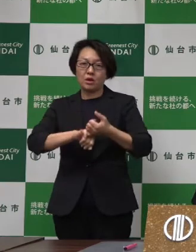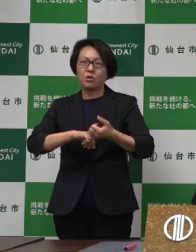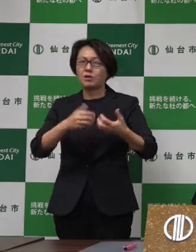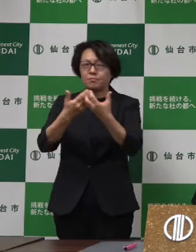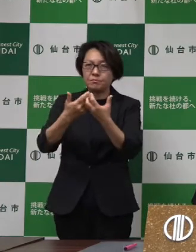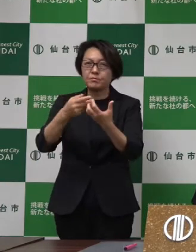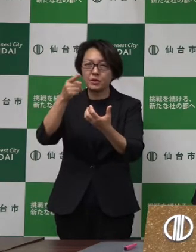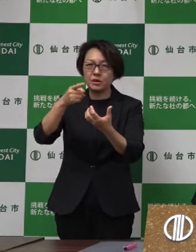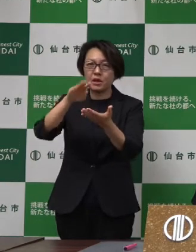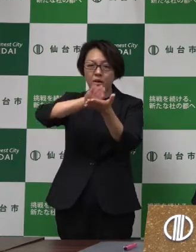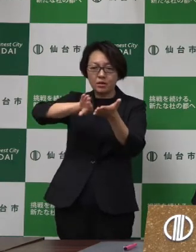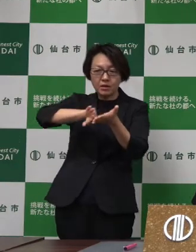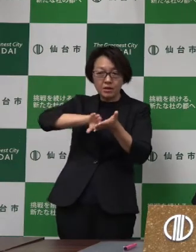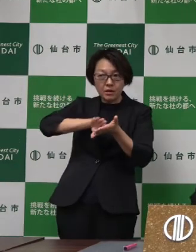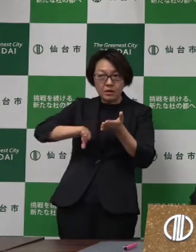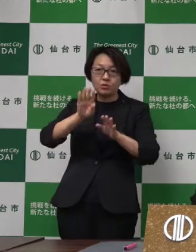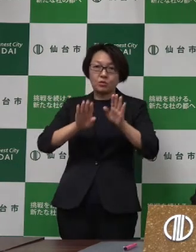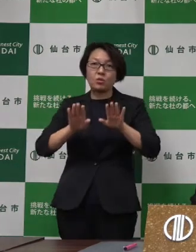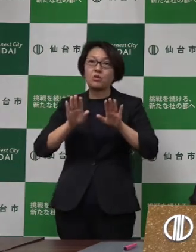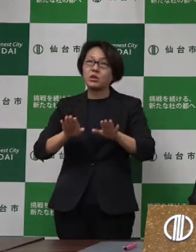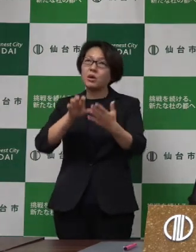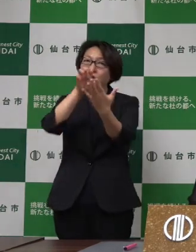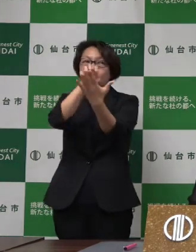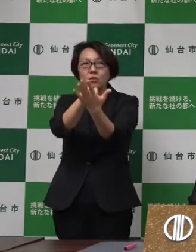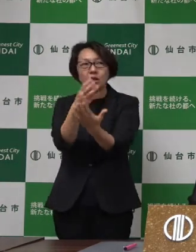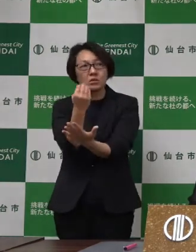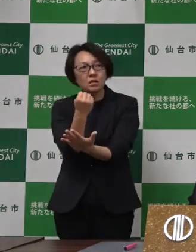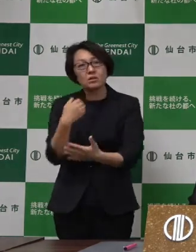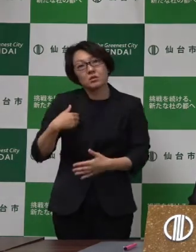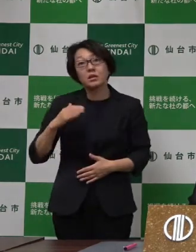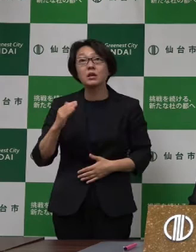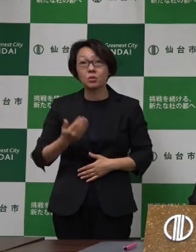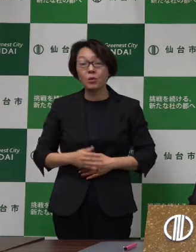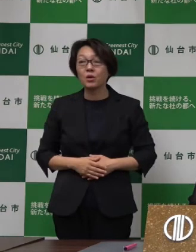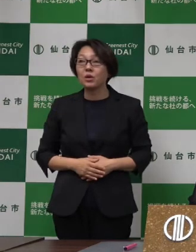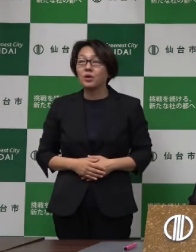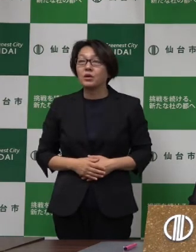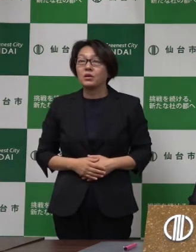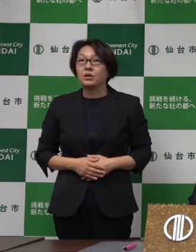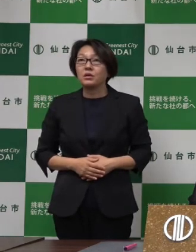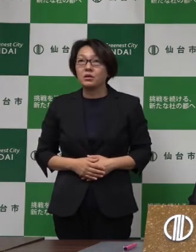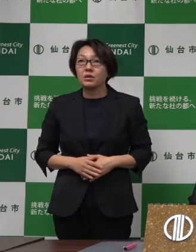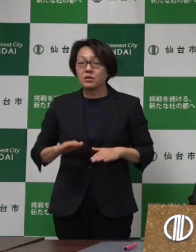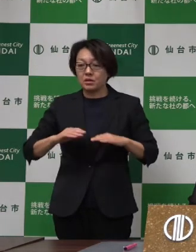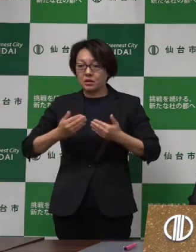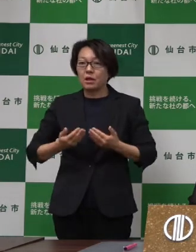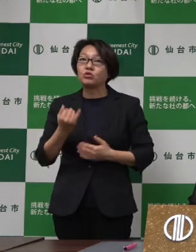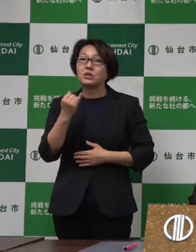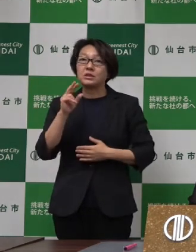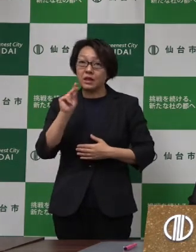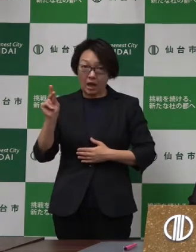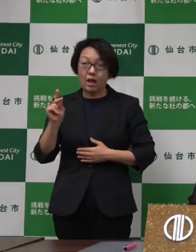ここからホームページの方が消えていくので、今載ってるのは少ないと思いますけども、実際の参加さんで、ワクチン接種しているところ